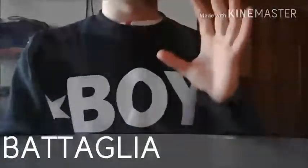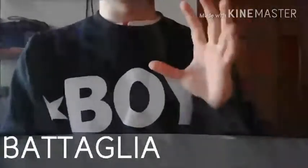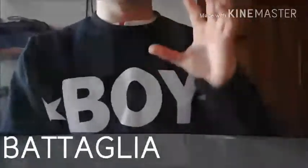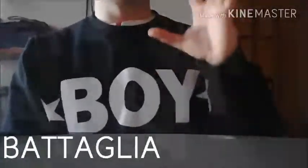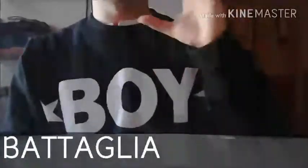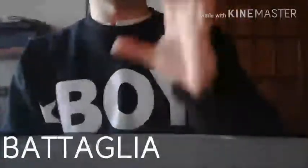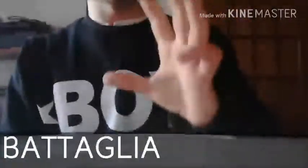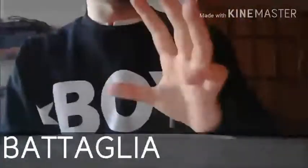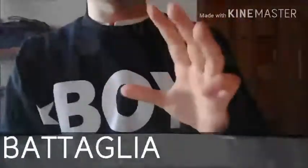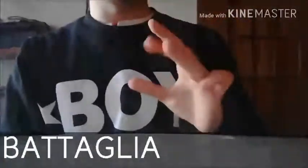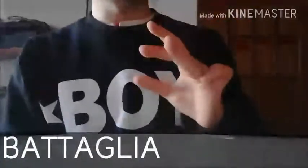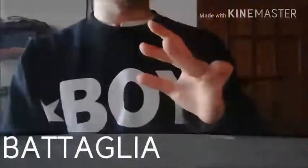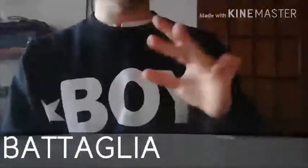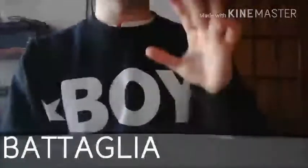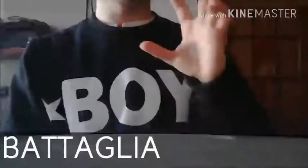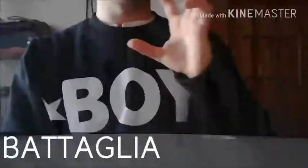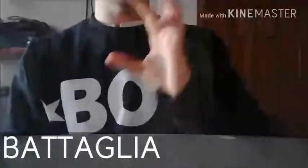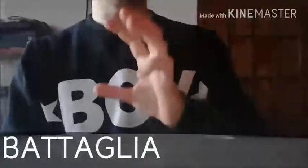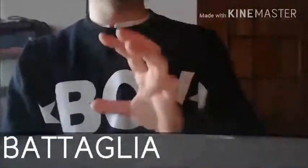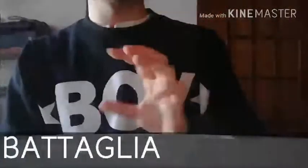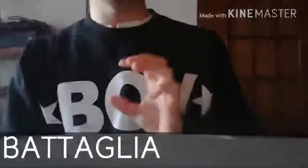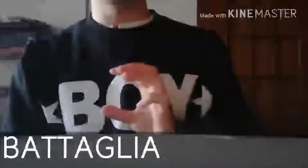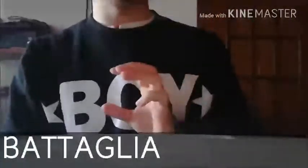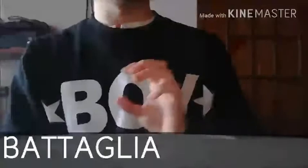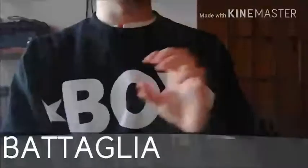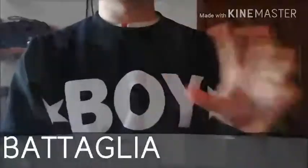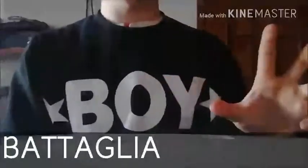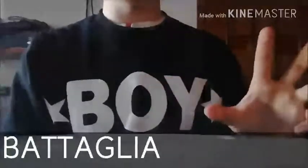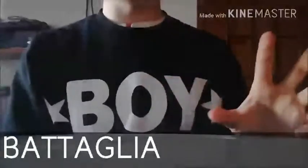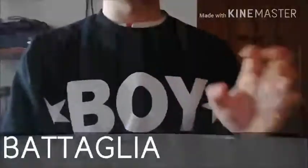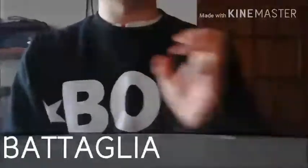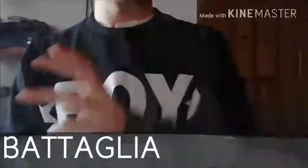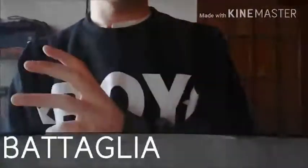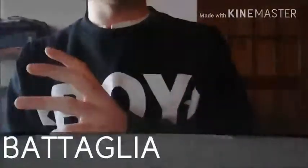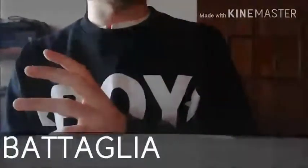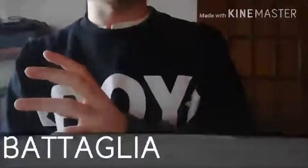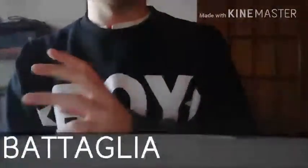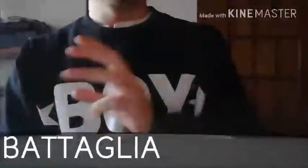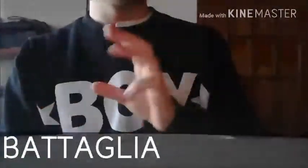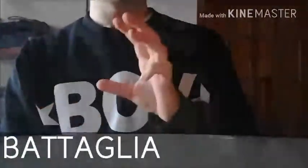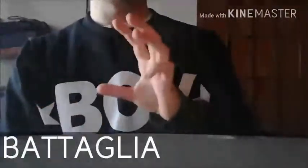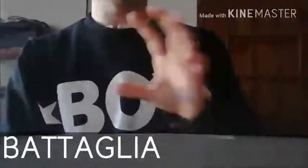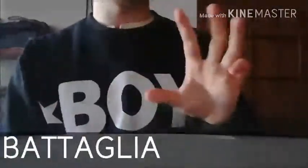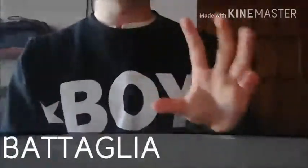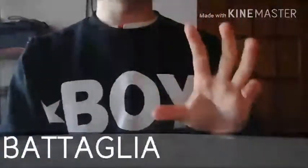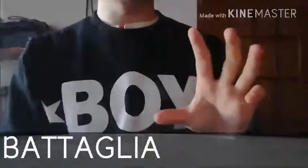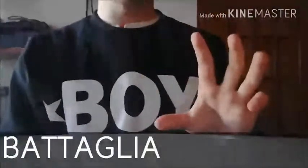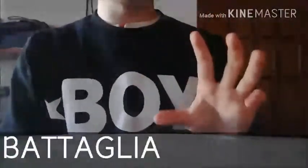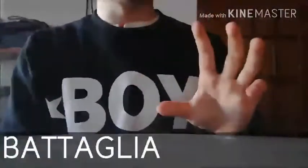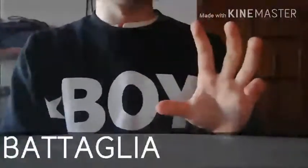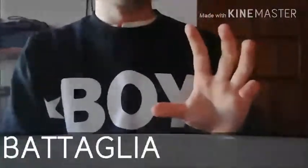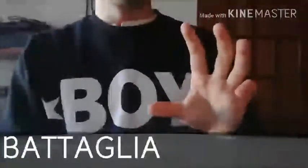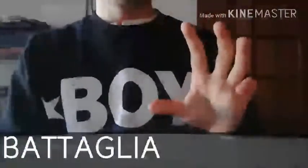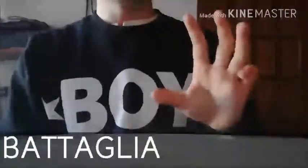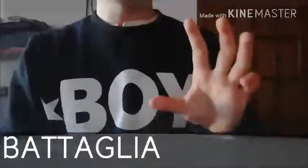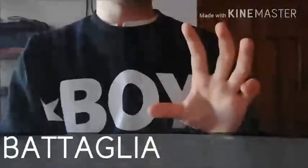conflitto armato perché se sia un conflitto armato allora si parla di battaglia e di guerra ma se si parla di conflitto il conflitto